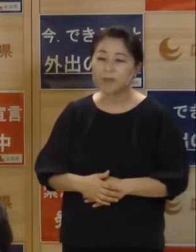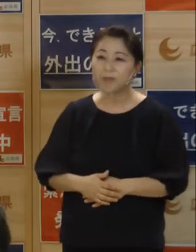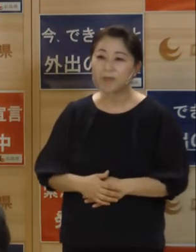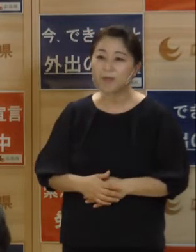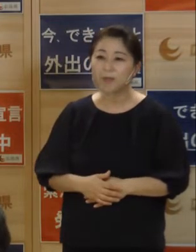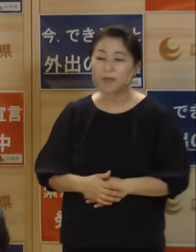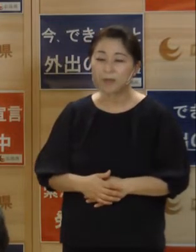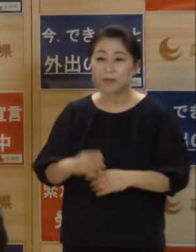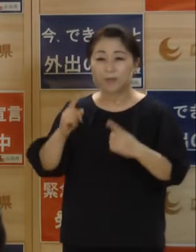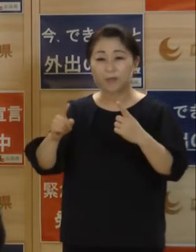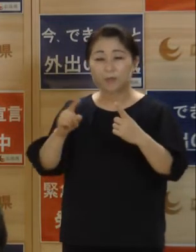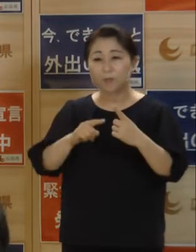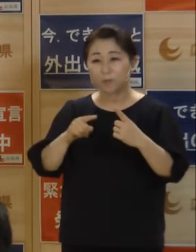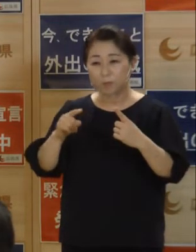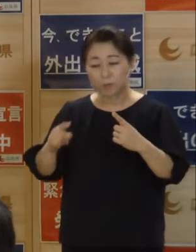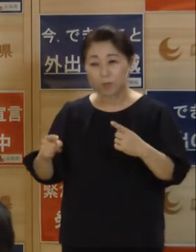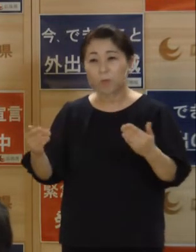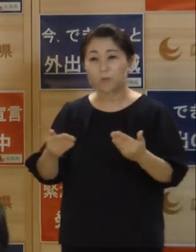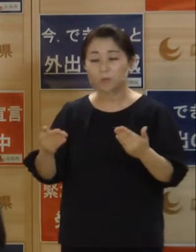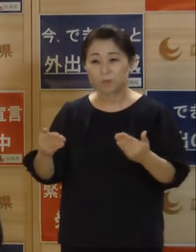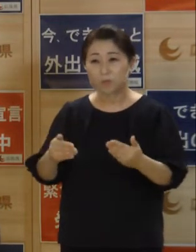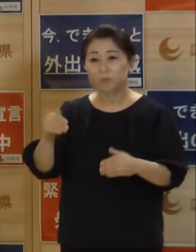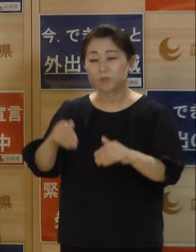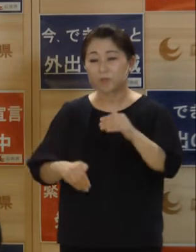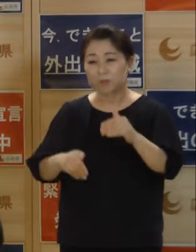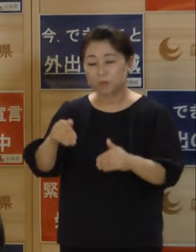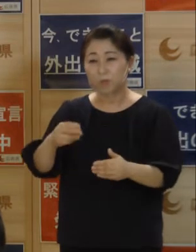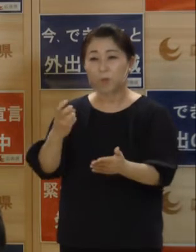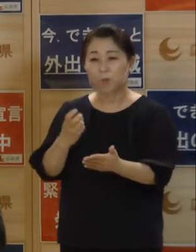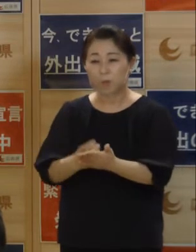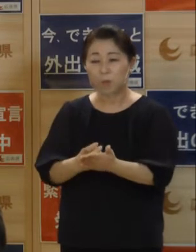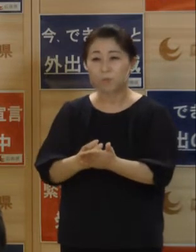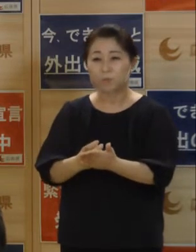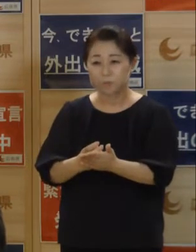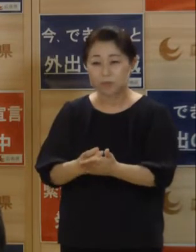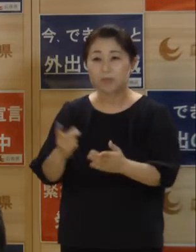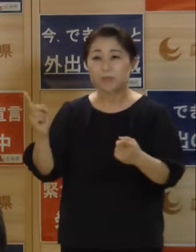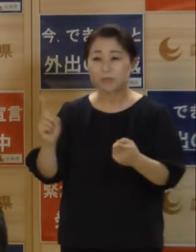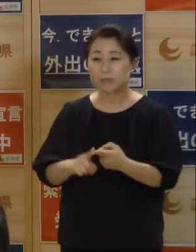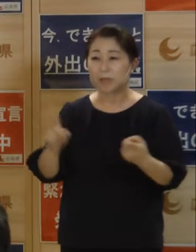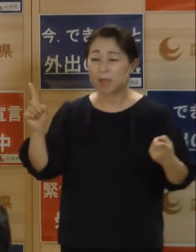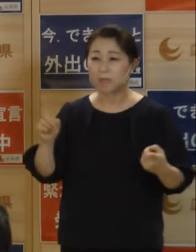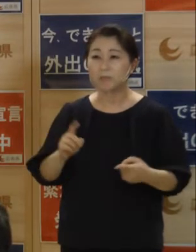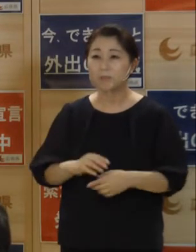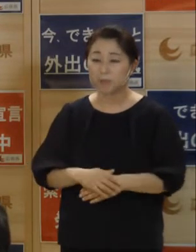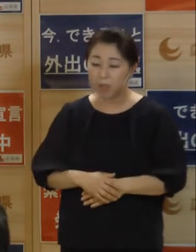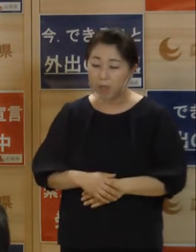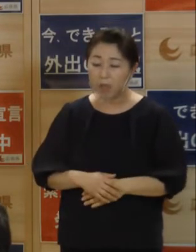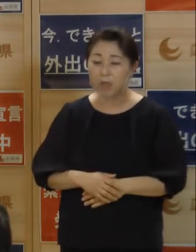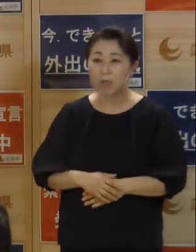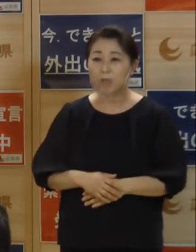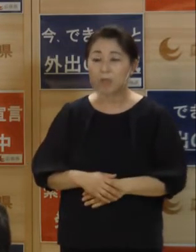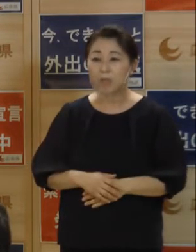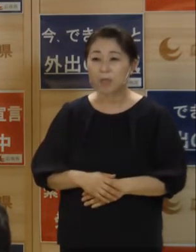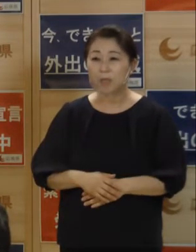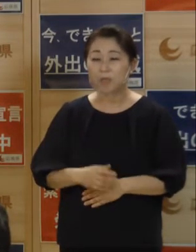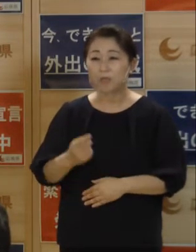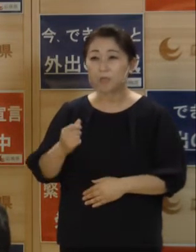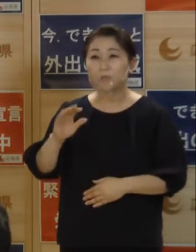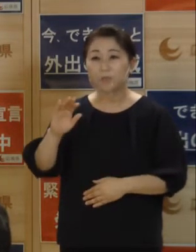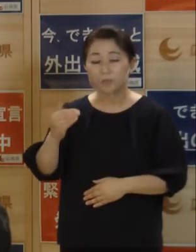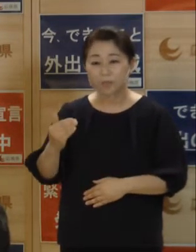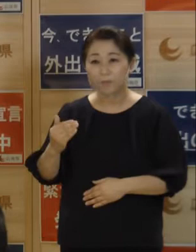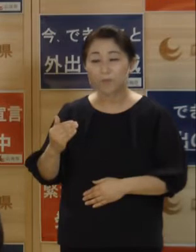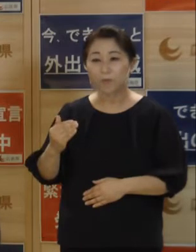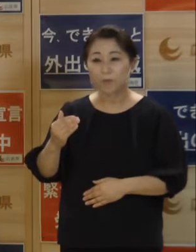公職選挙法違反で、で少なくとも今はですね、その関係がきちんと分離